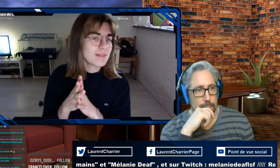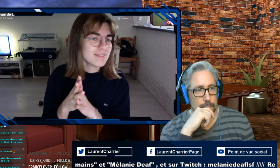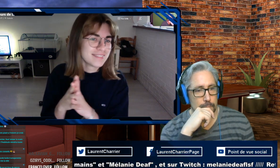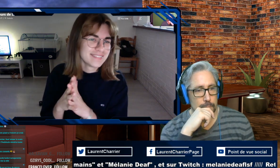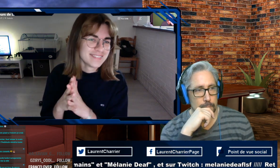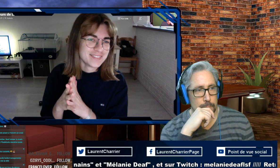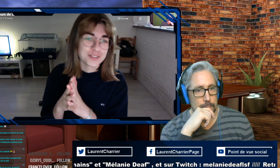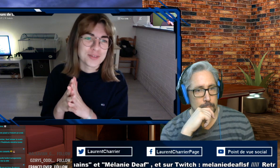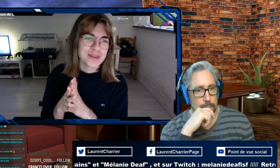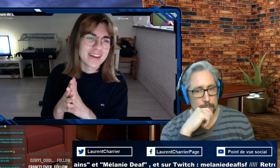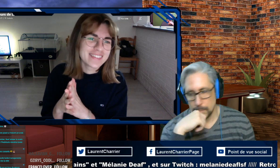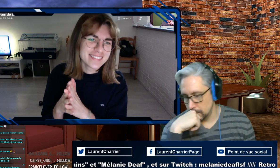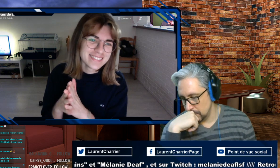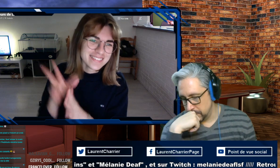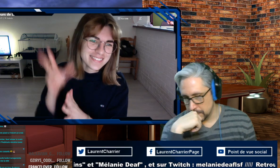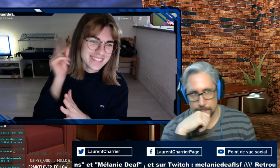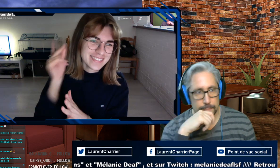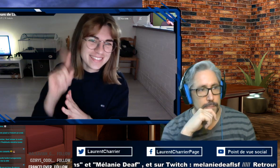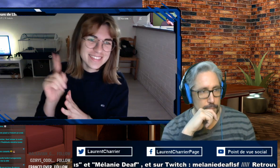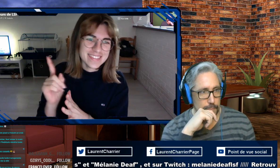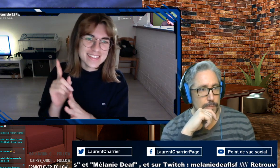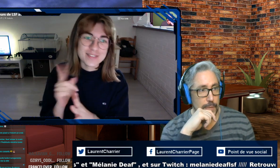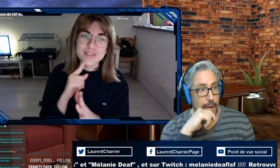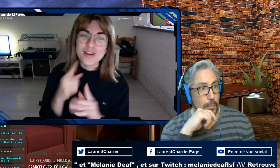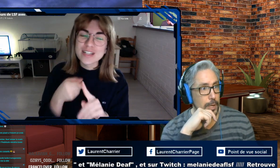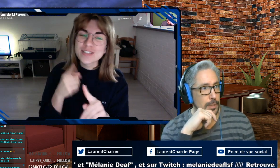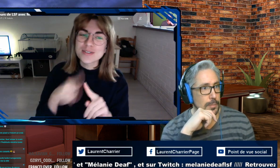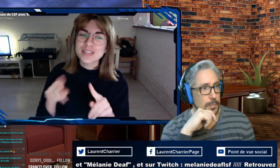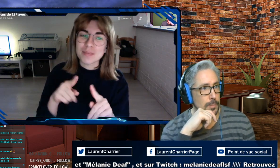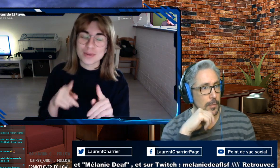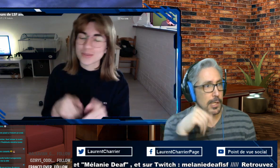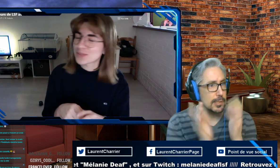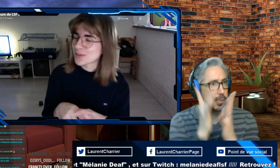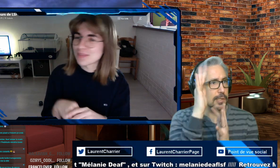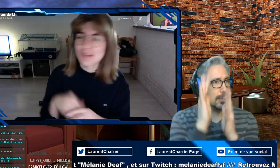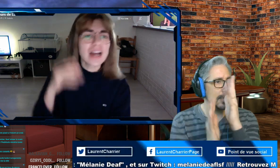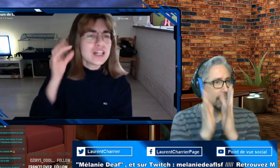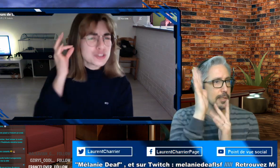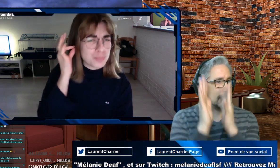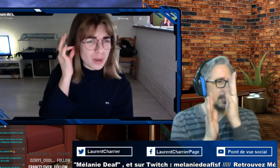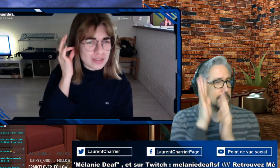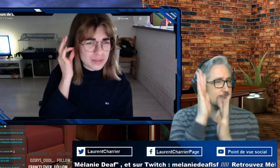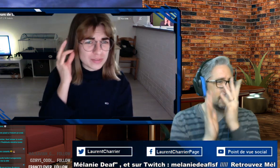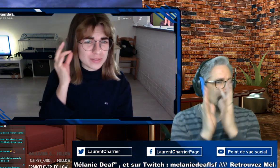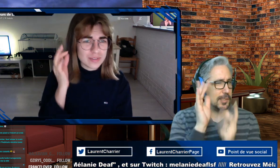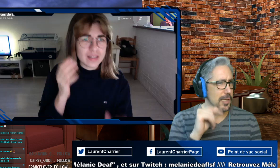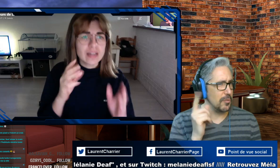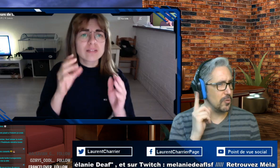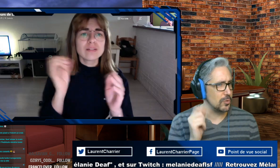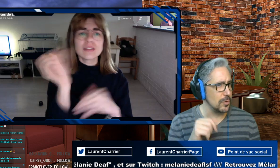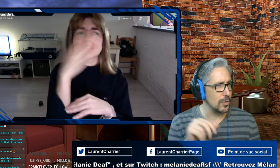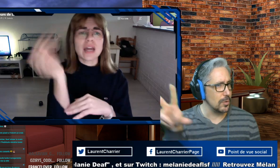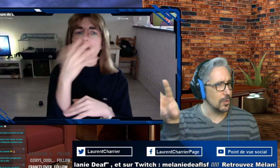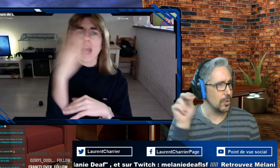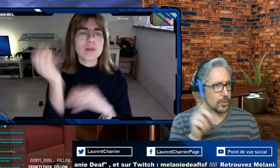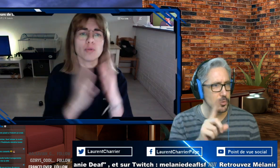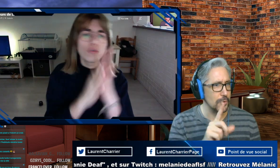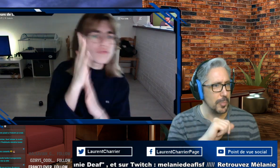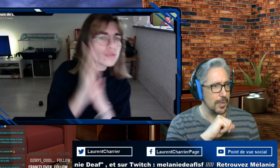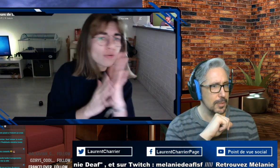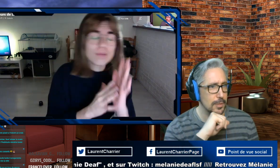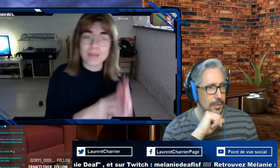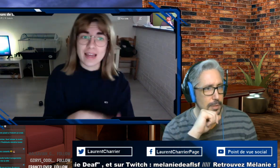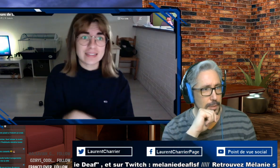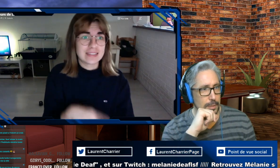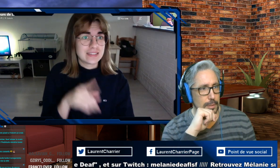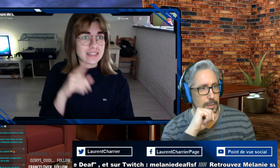d'alarme, je n'entends pas. Donc, Ah ouais? les choses importantes, non, pas. Si Tu peux entendre y a le feu, l'alarme, tu entends